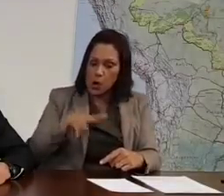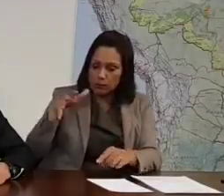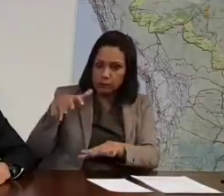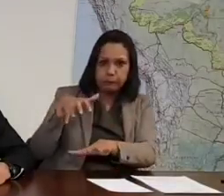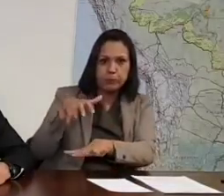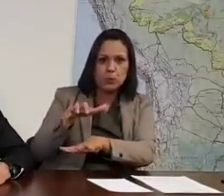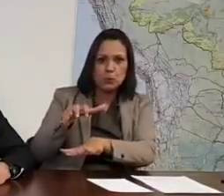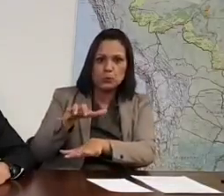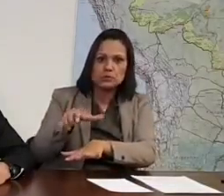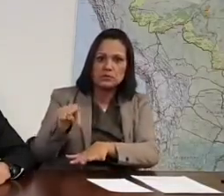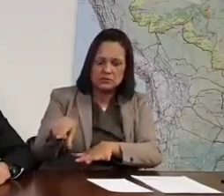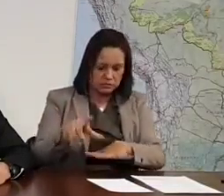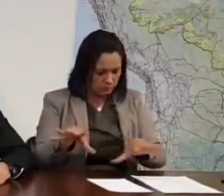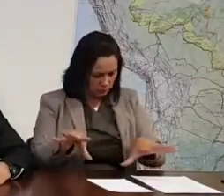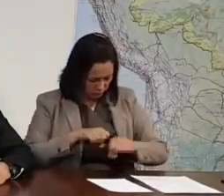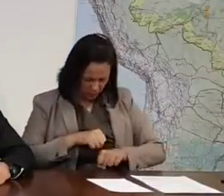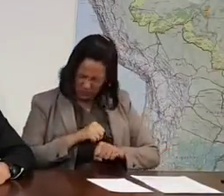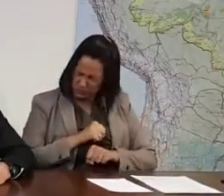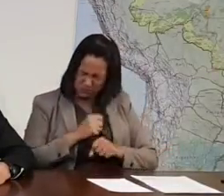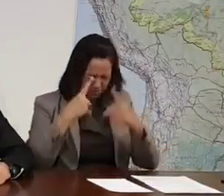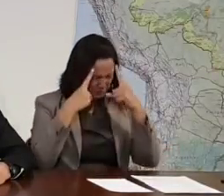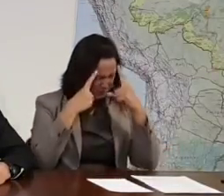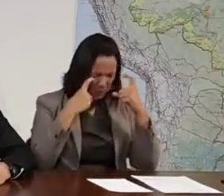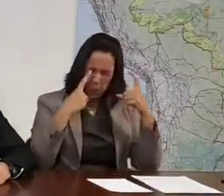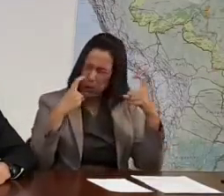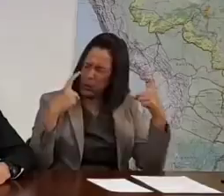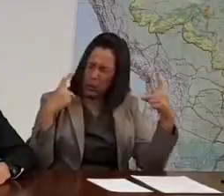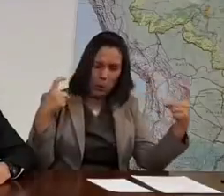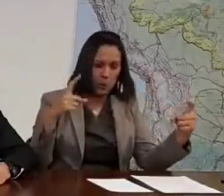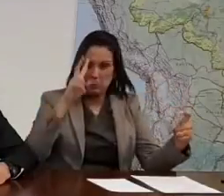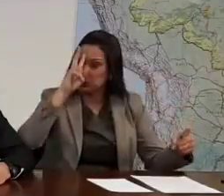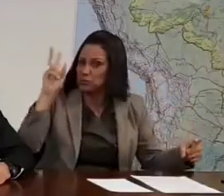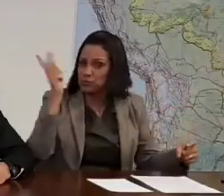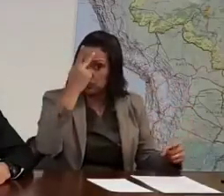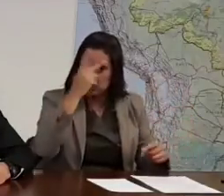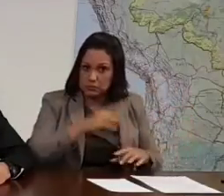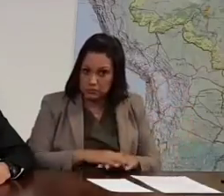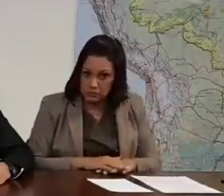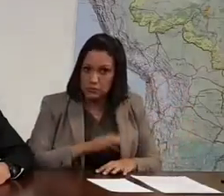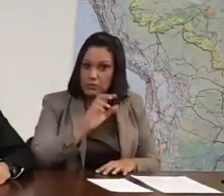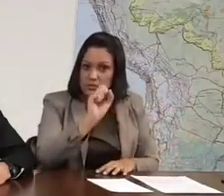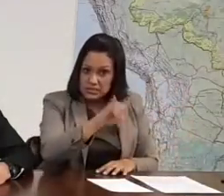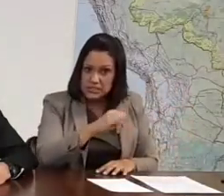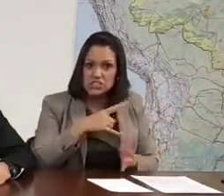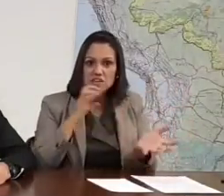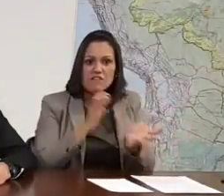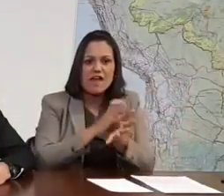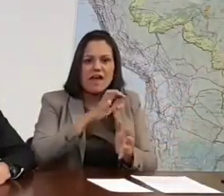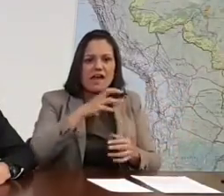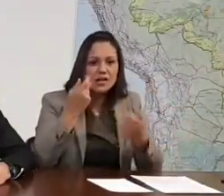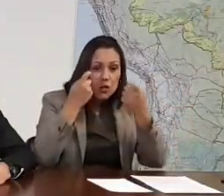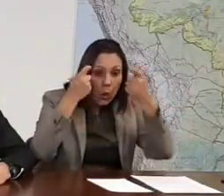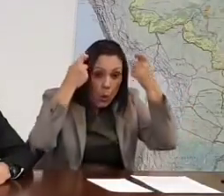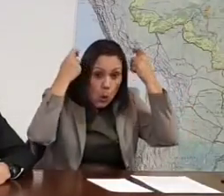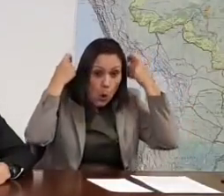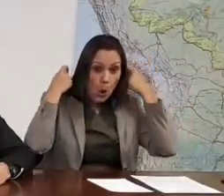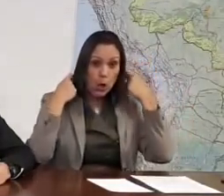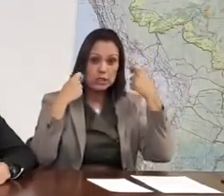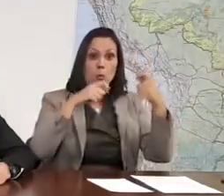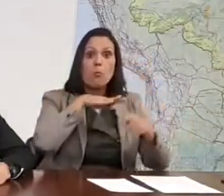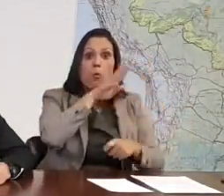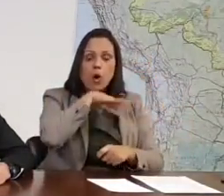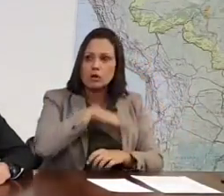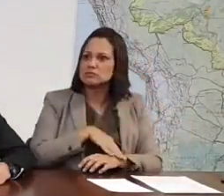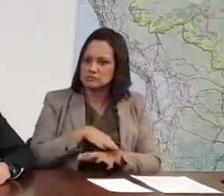agressividade impressionante. Eles comem, por exemplo, se tiver 50, 60, 70 cordeirinhos, eles comem os